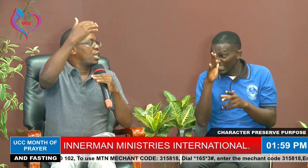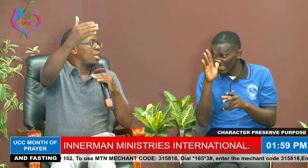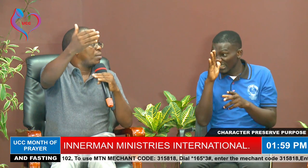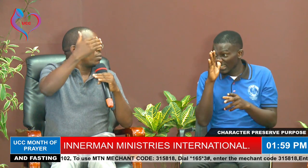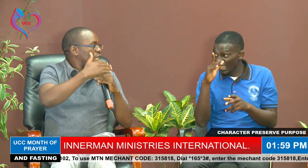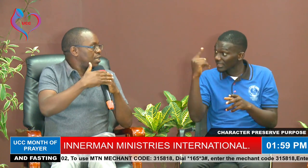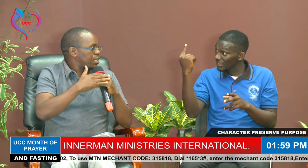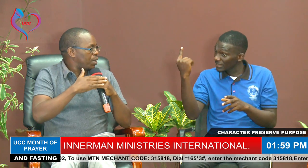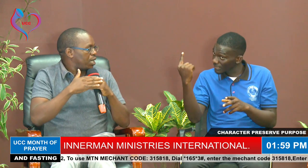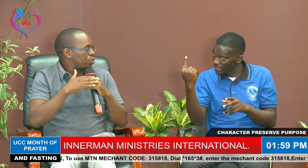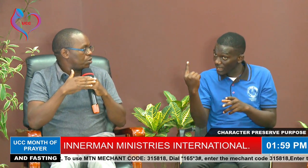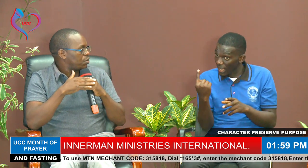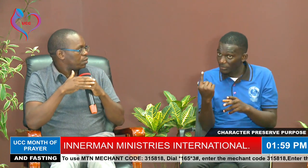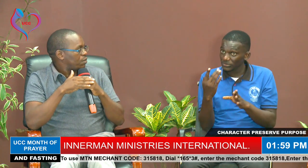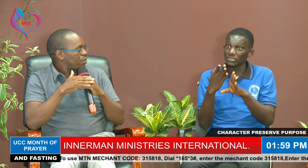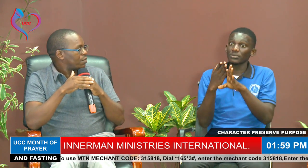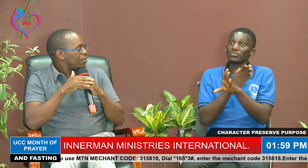chai nga mazima tegana simanga to